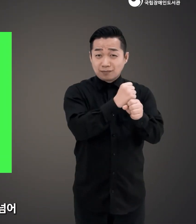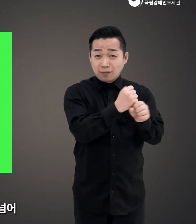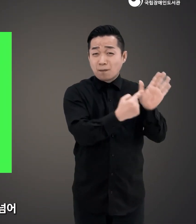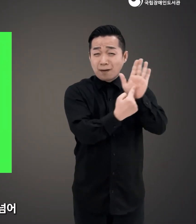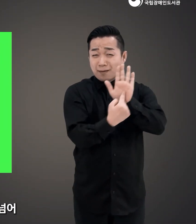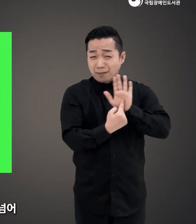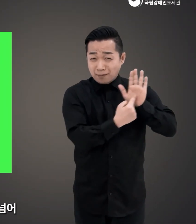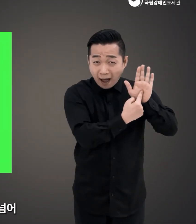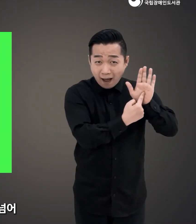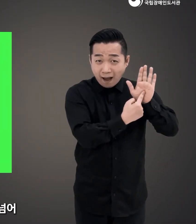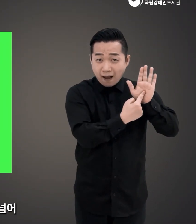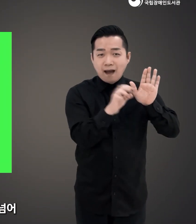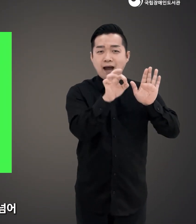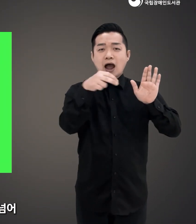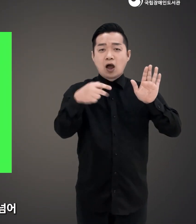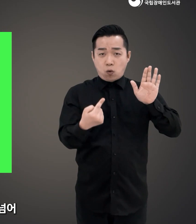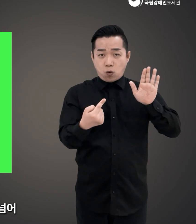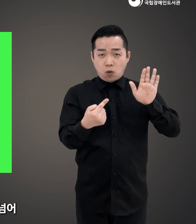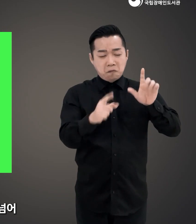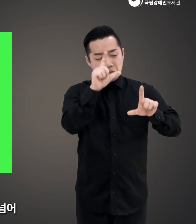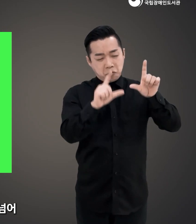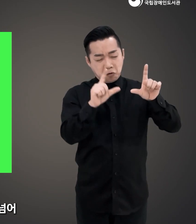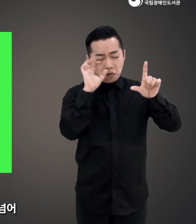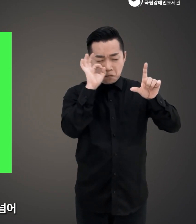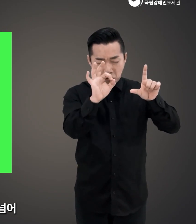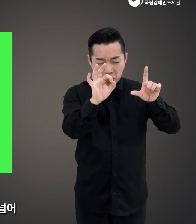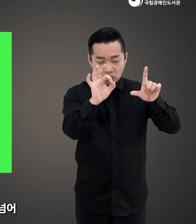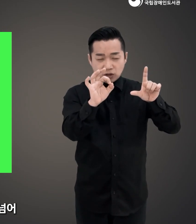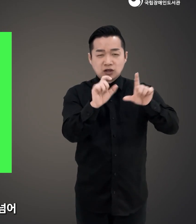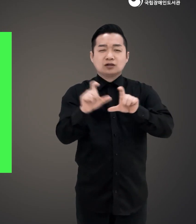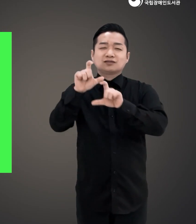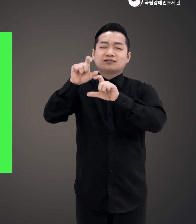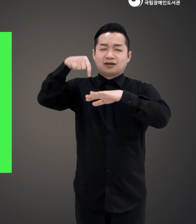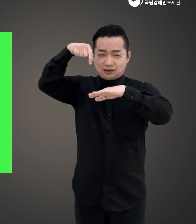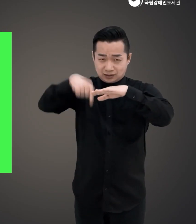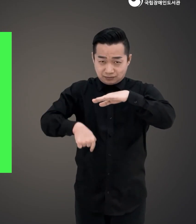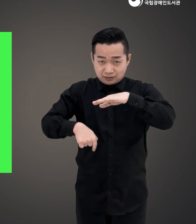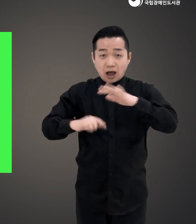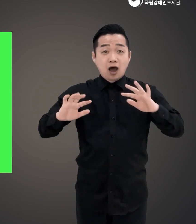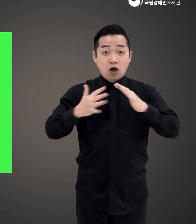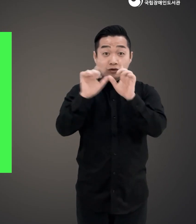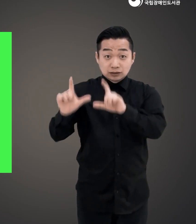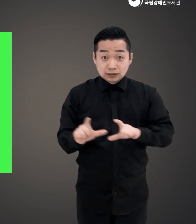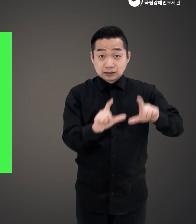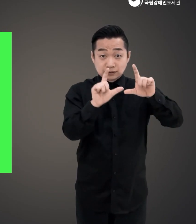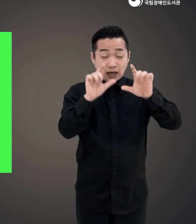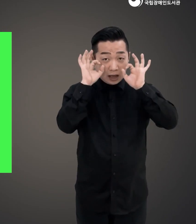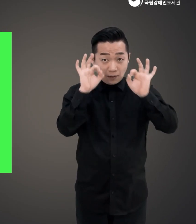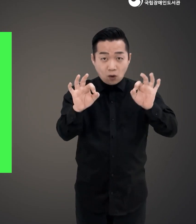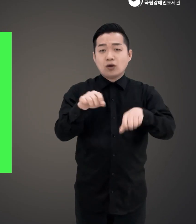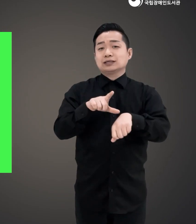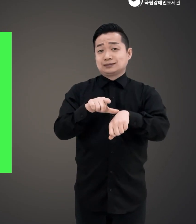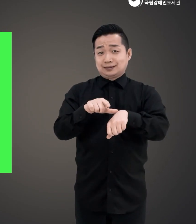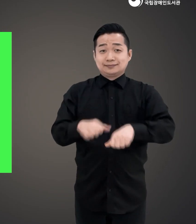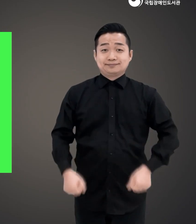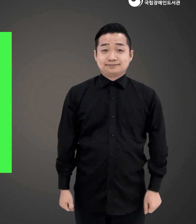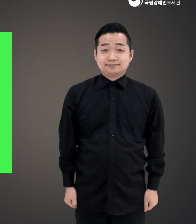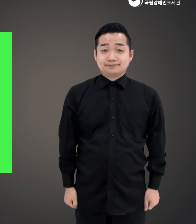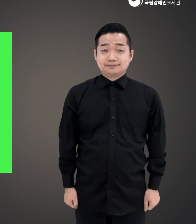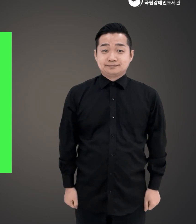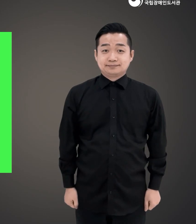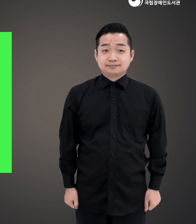미디어가 생산하고 소비하는 안도 다다오의 이미지 너머 그의 건축과 삶을 깊게 들여다보는